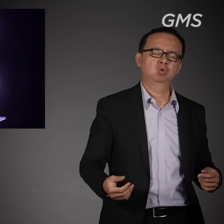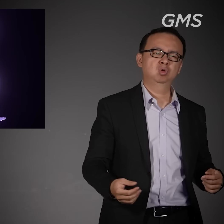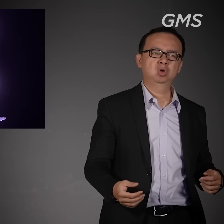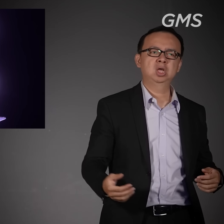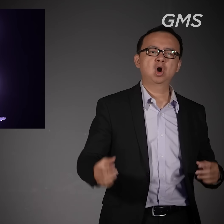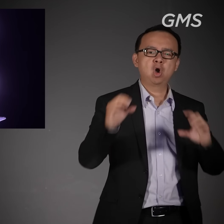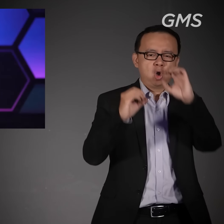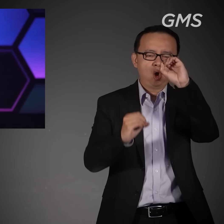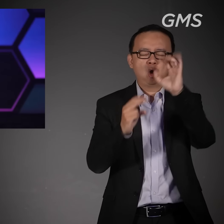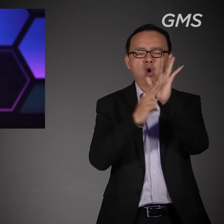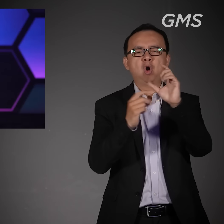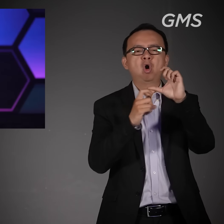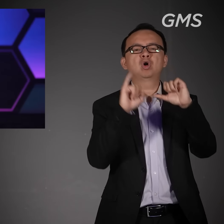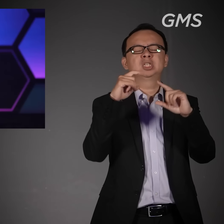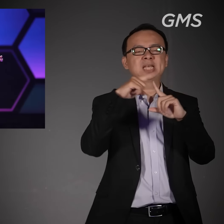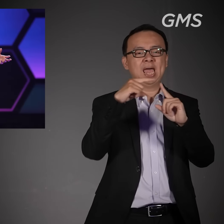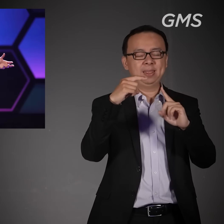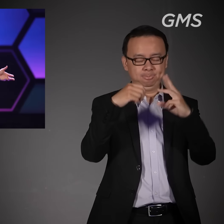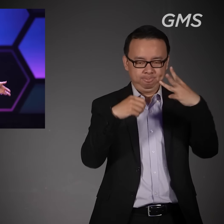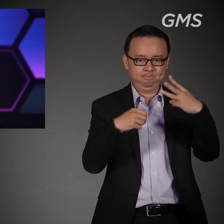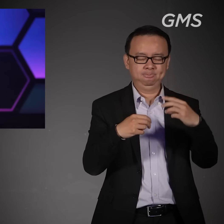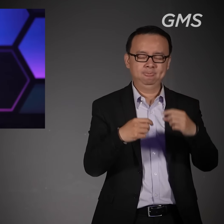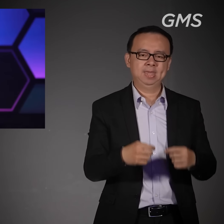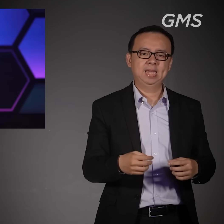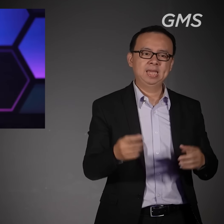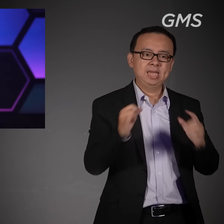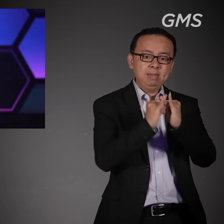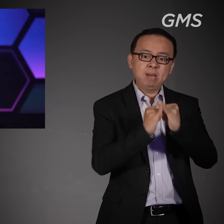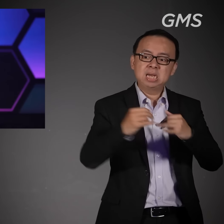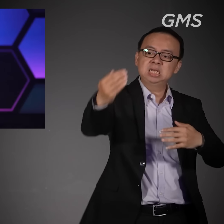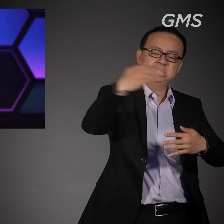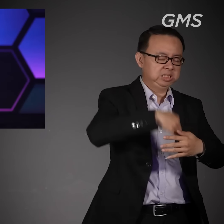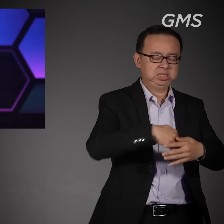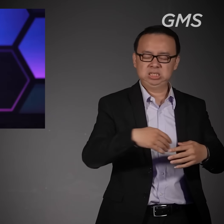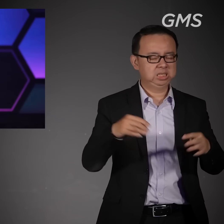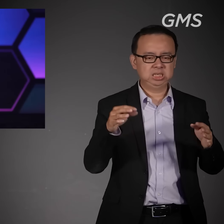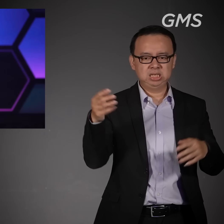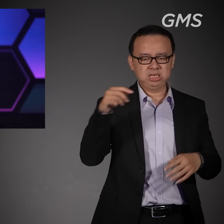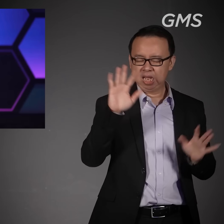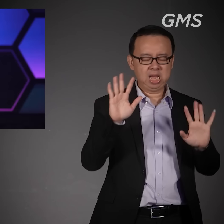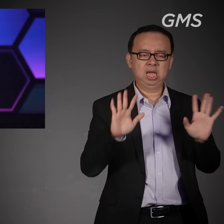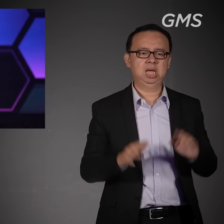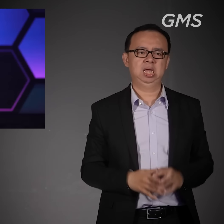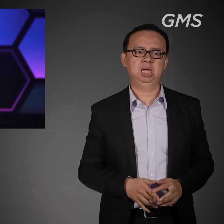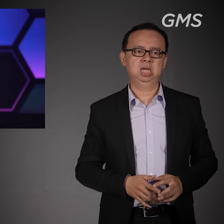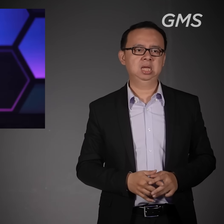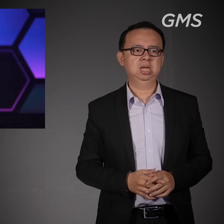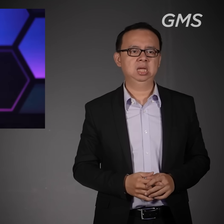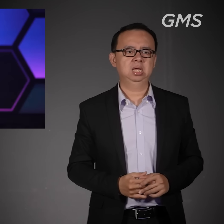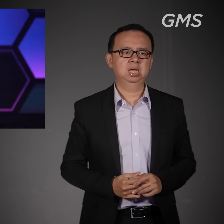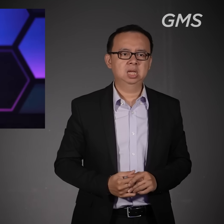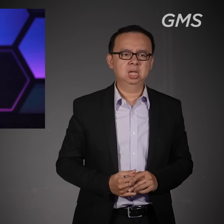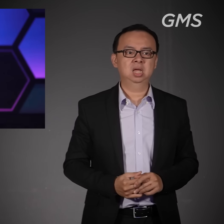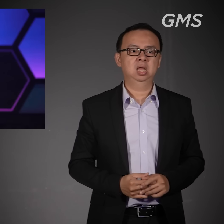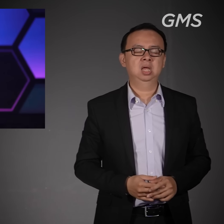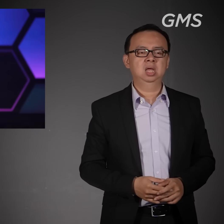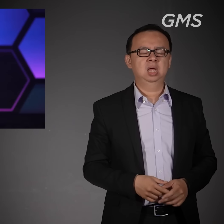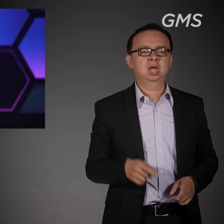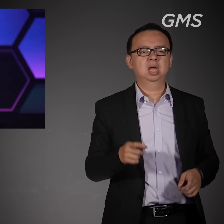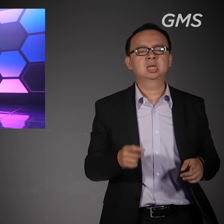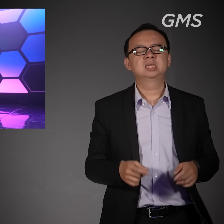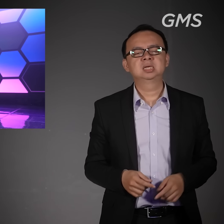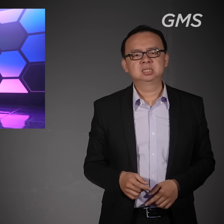baru ketemu Yesus? Tuhan bisa hadir di mana-mana. Kalau kita mau hidup untuk jemaat kita sendiri, online saja nggak